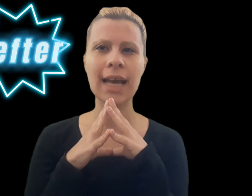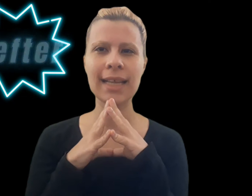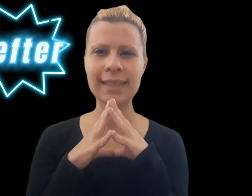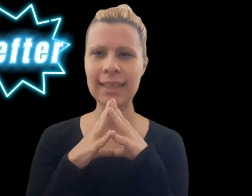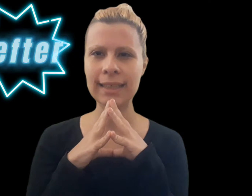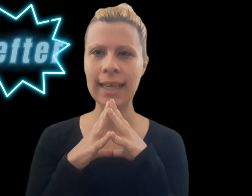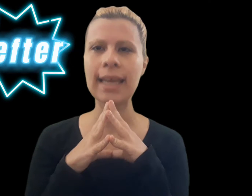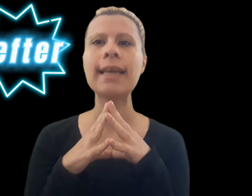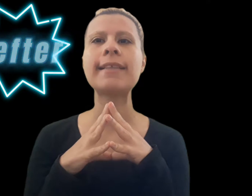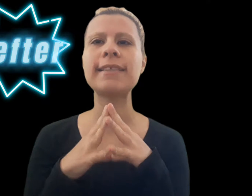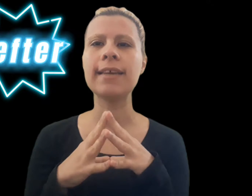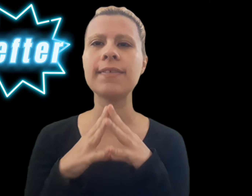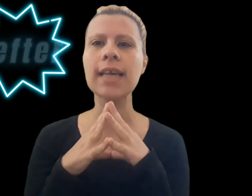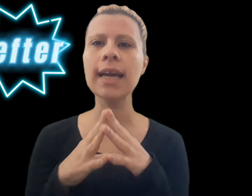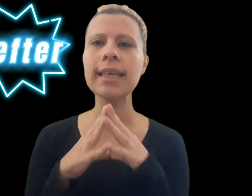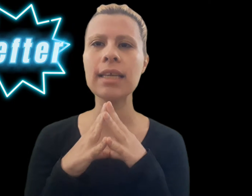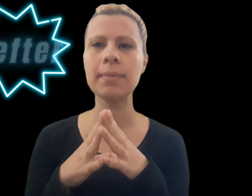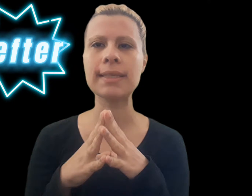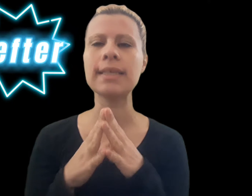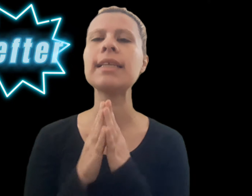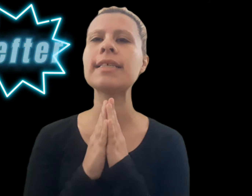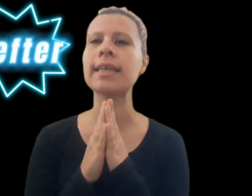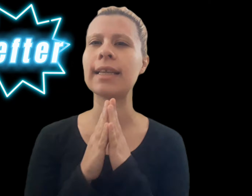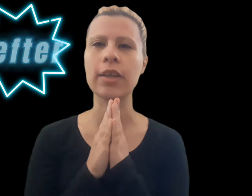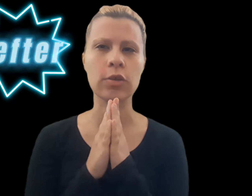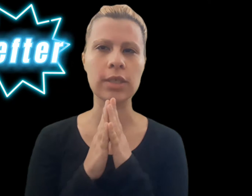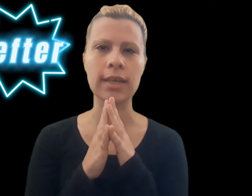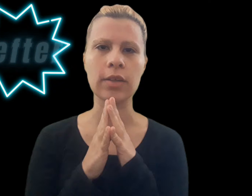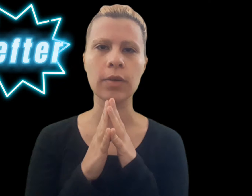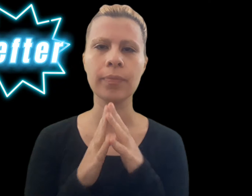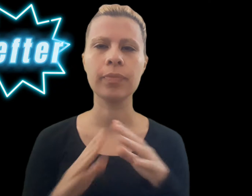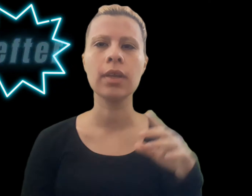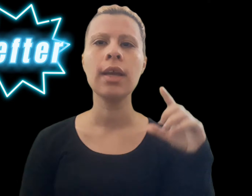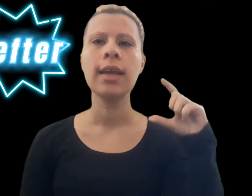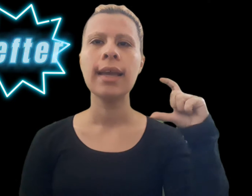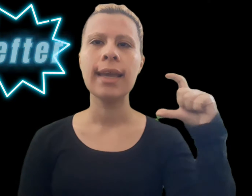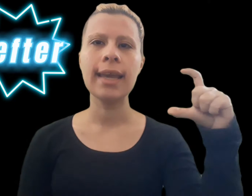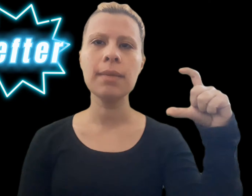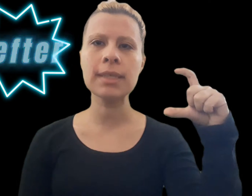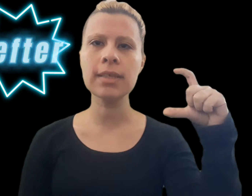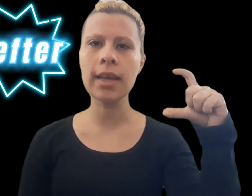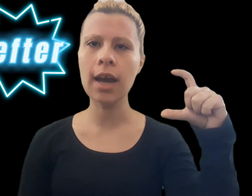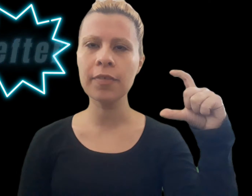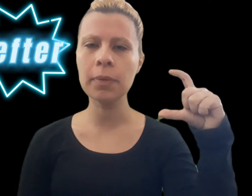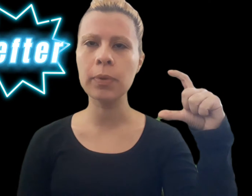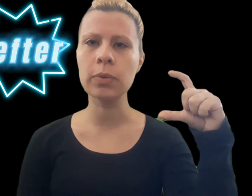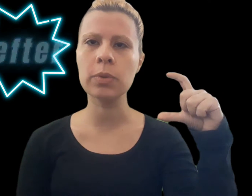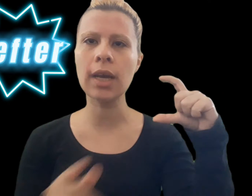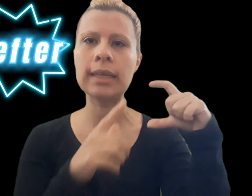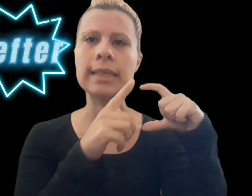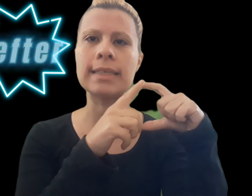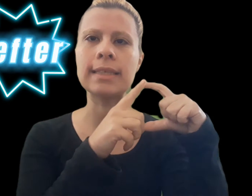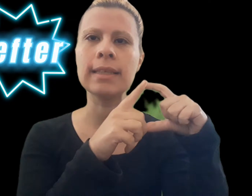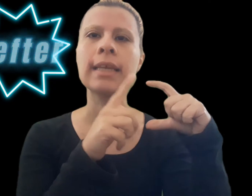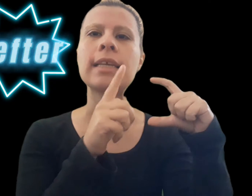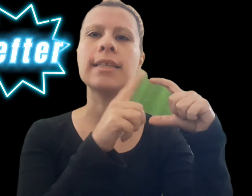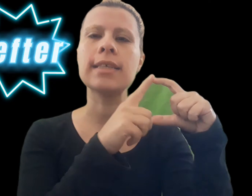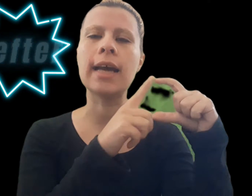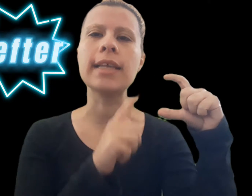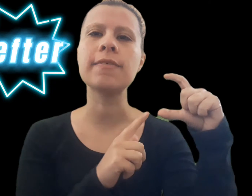işaret dilinde defter kelimesi ne şekilde gösteriliyor? Elimize C harfi yapıyoruz, yani nasıl? İşaret ve